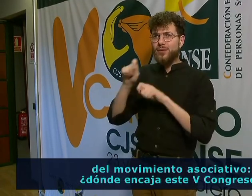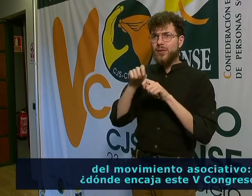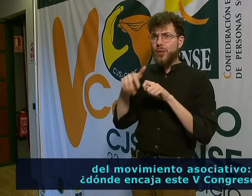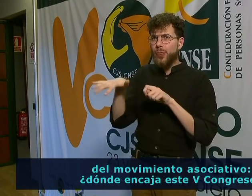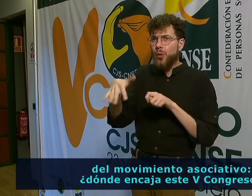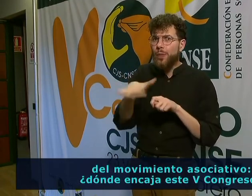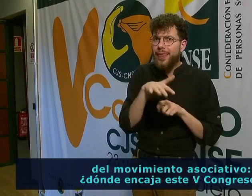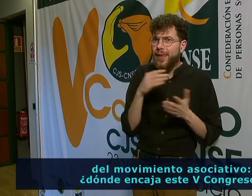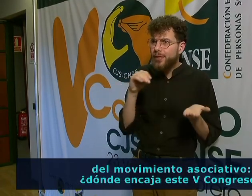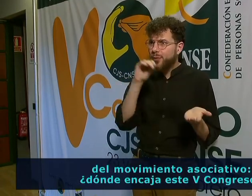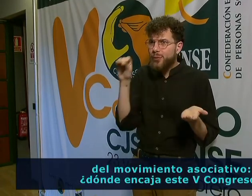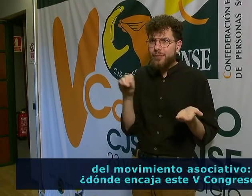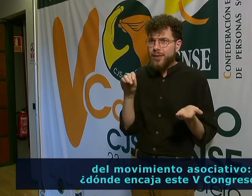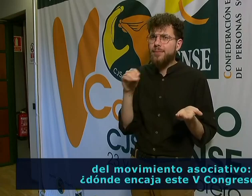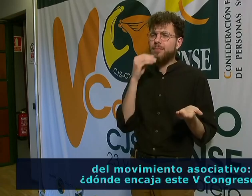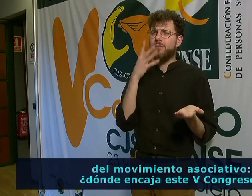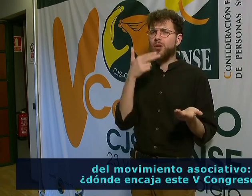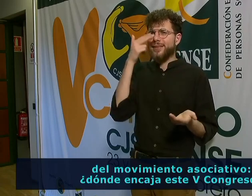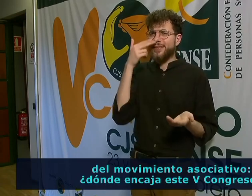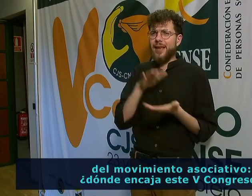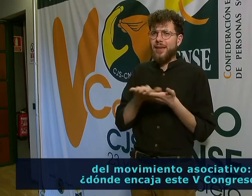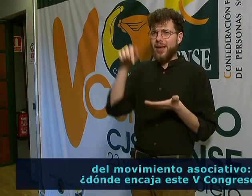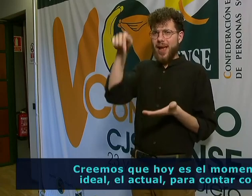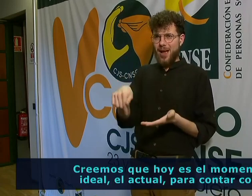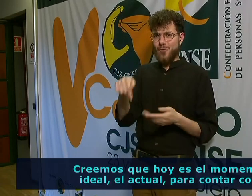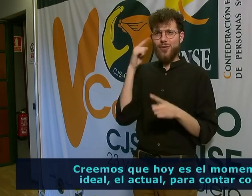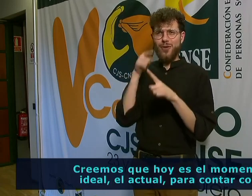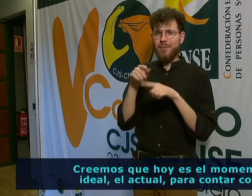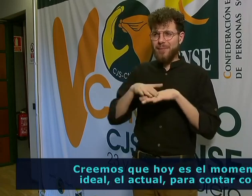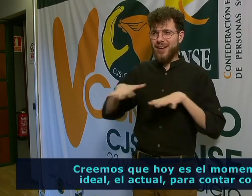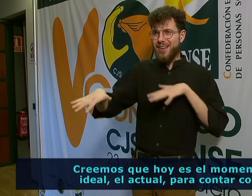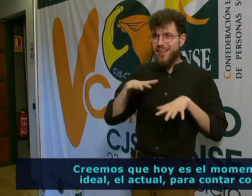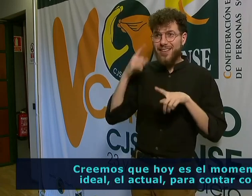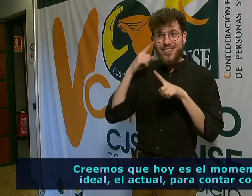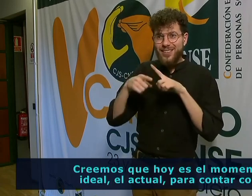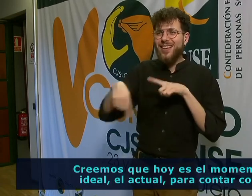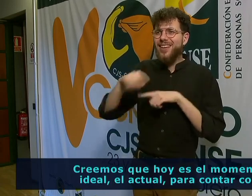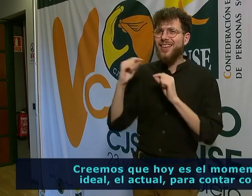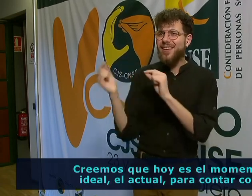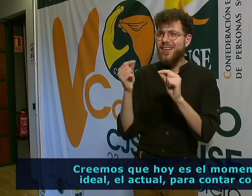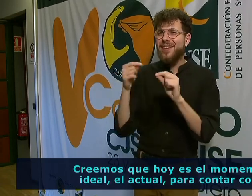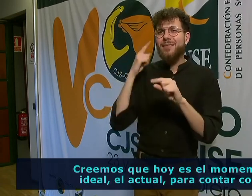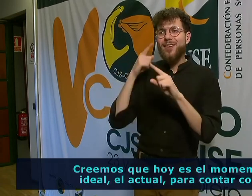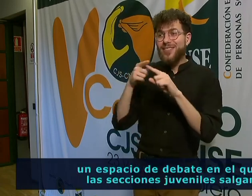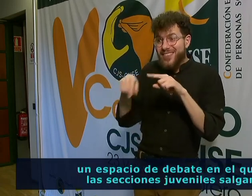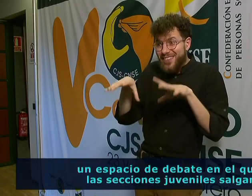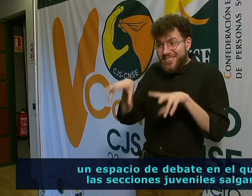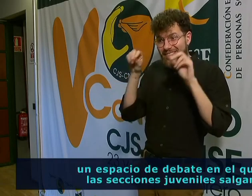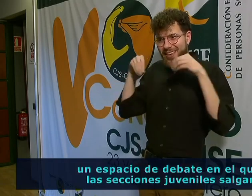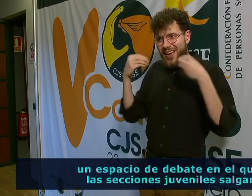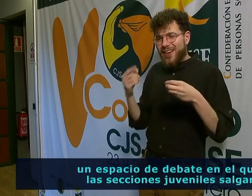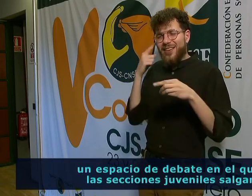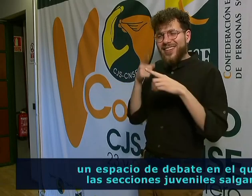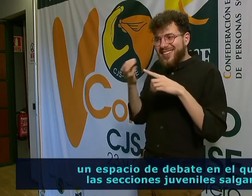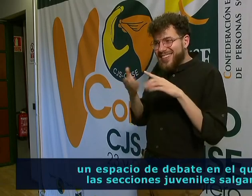asociativo, ¿dónde encaja este V Congreso? Creemos que hoy es el momento ideal, el actual, para contar con un espacio de